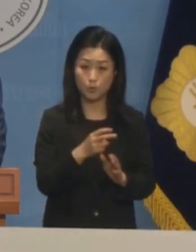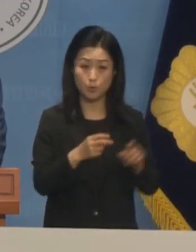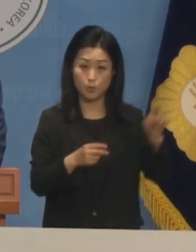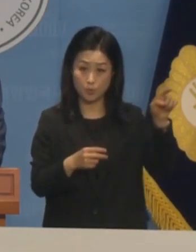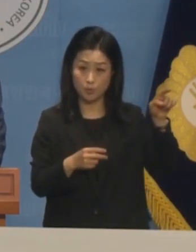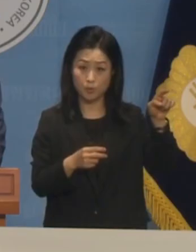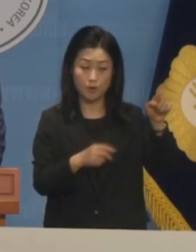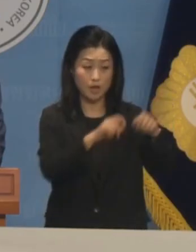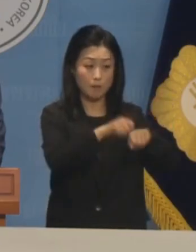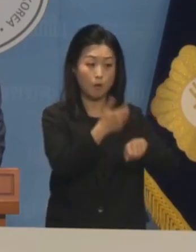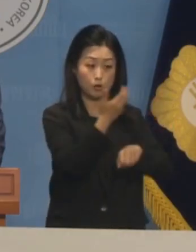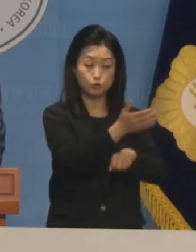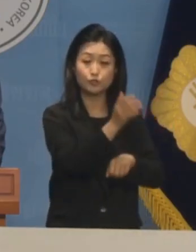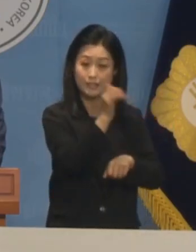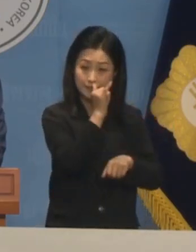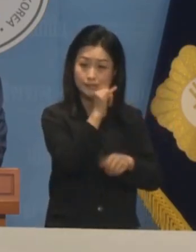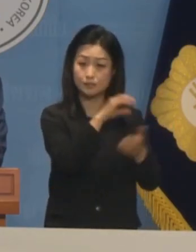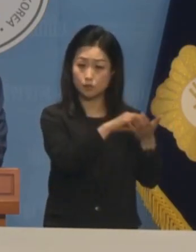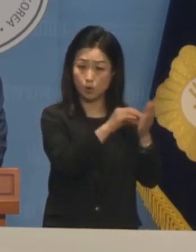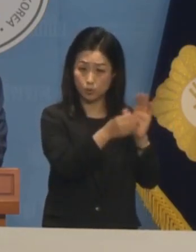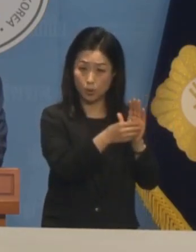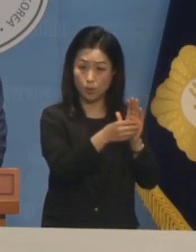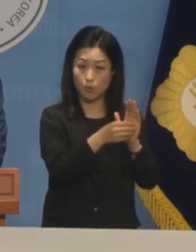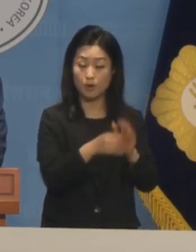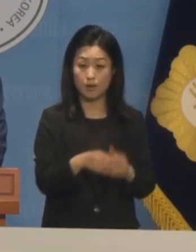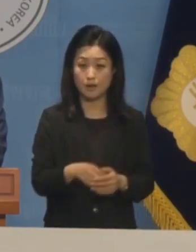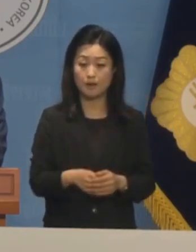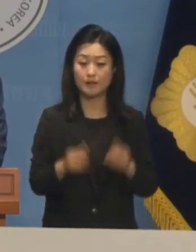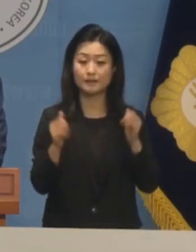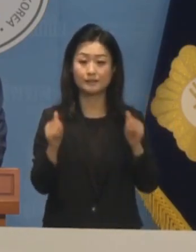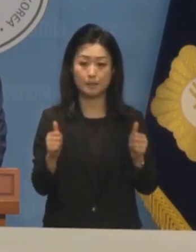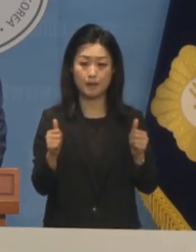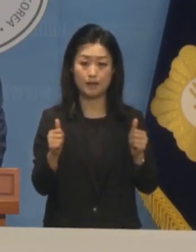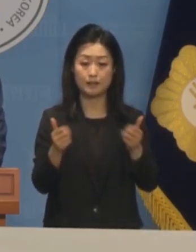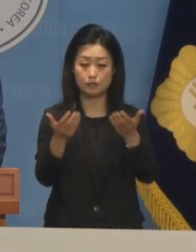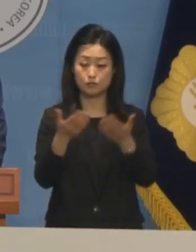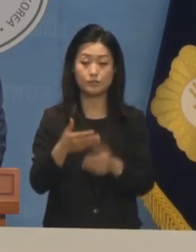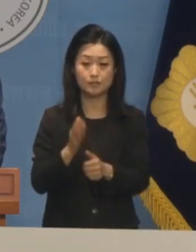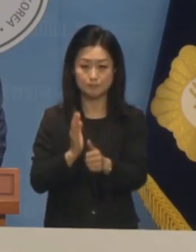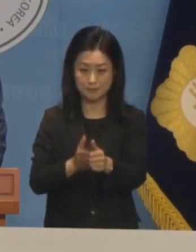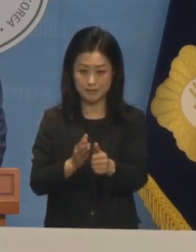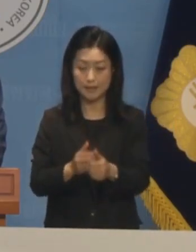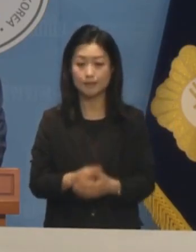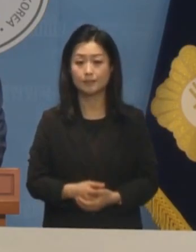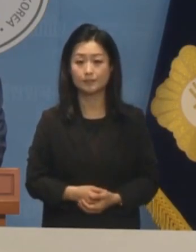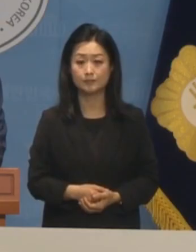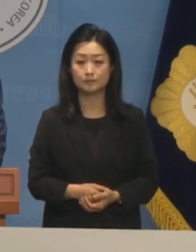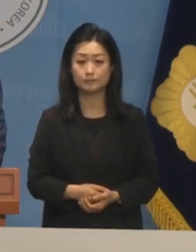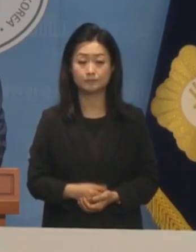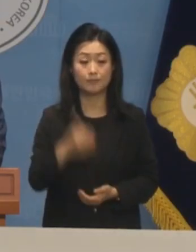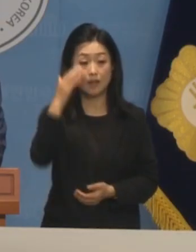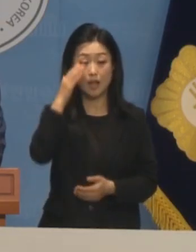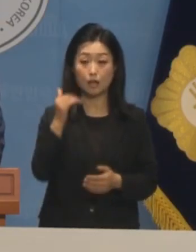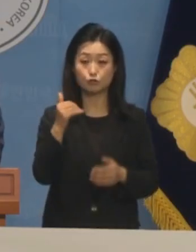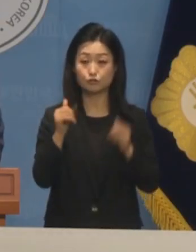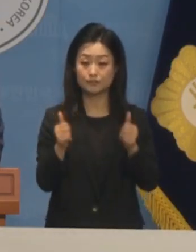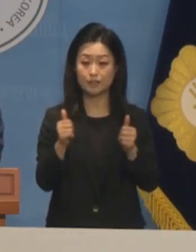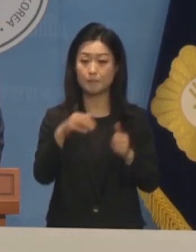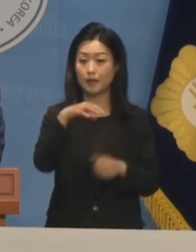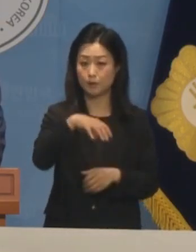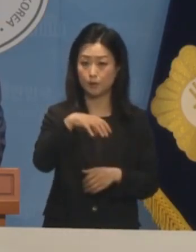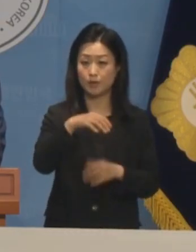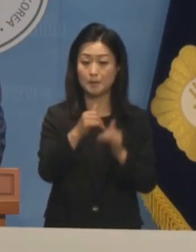가해자가 처벌을 받을 수 있는 그런 판결을 내려주시기를 강력히 촉구합니다. 우리 한국